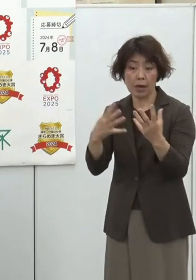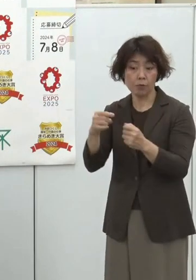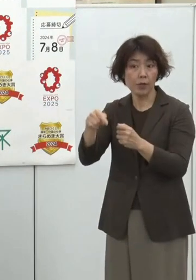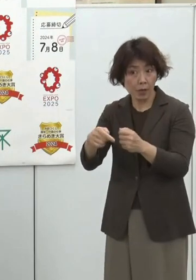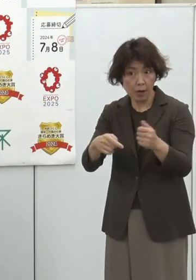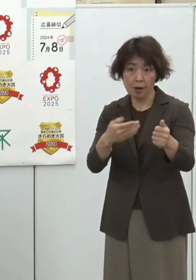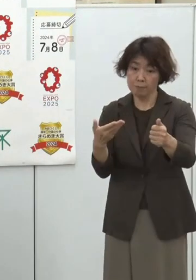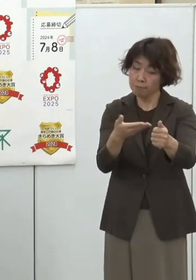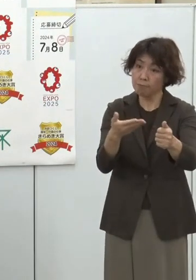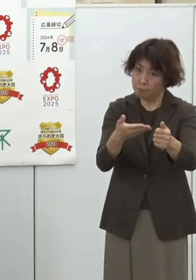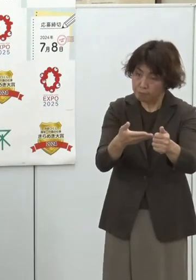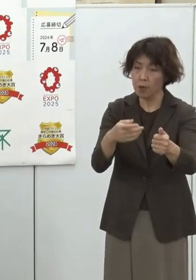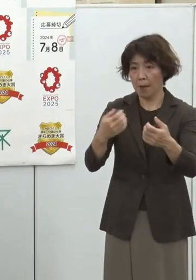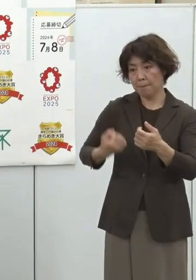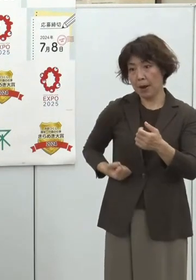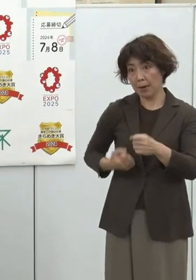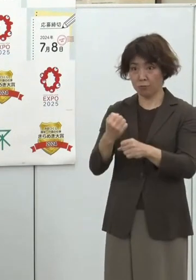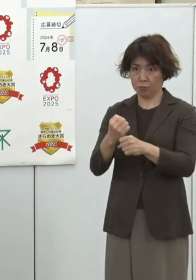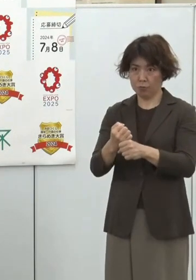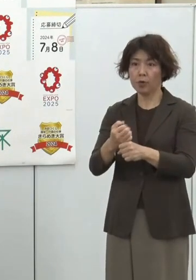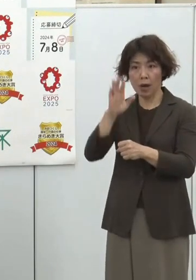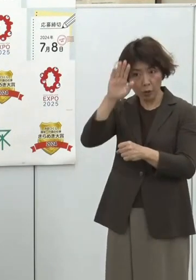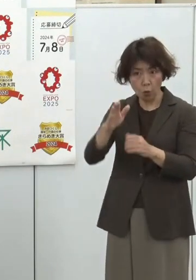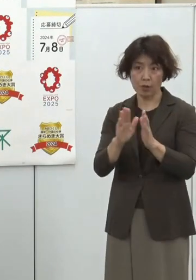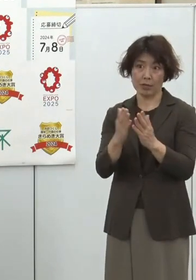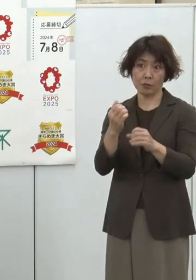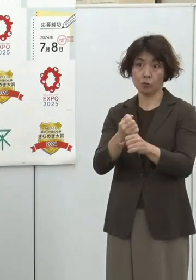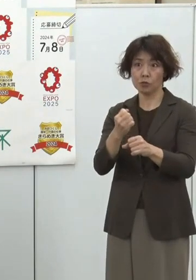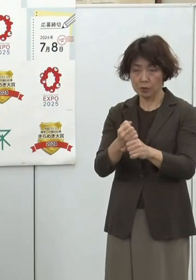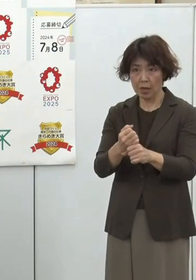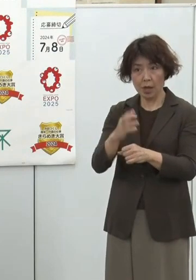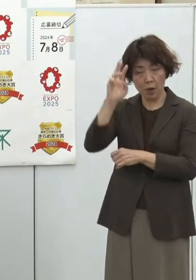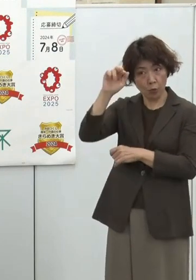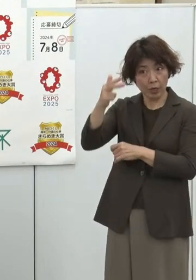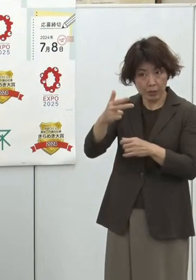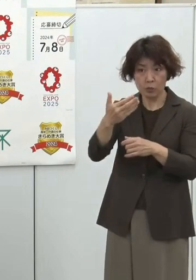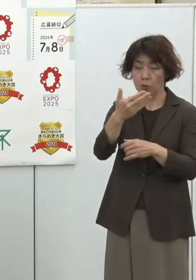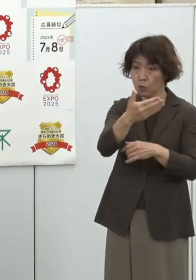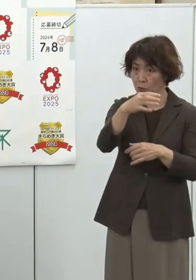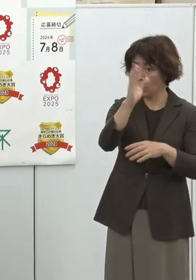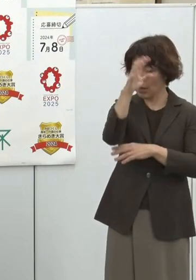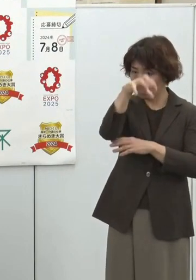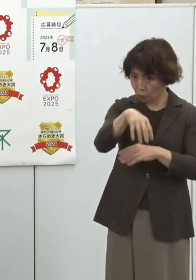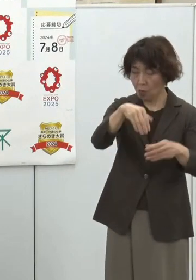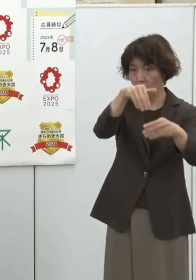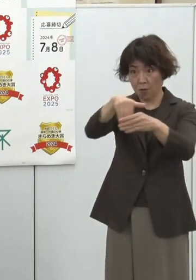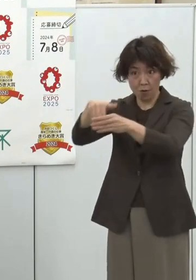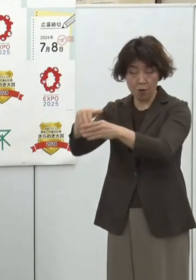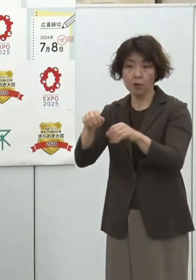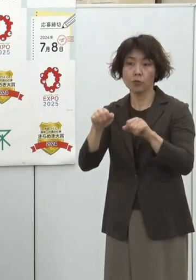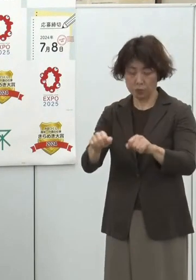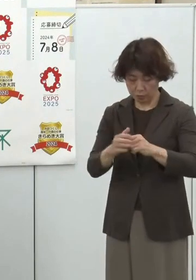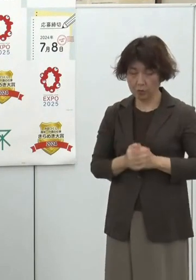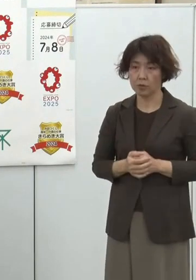画化されます。それを冊子にしまして区役所などに配布するほか、市内の中学校